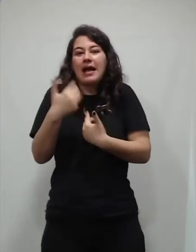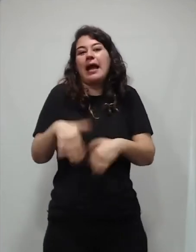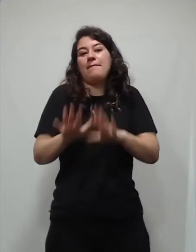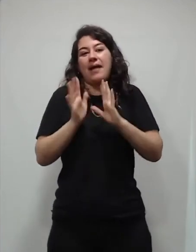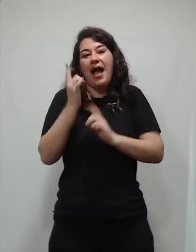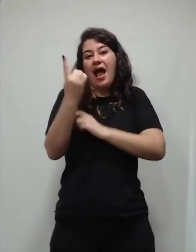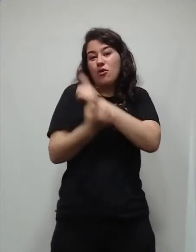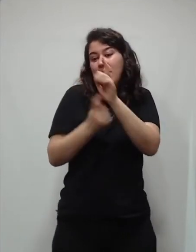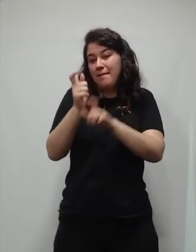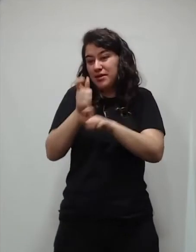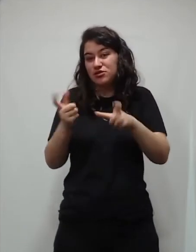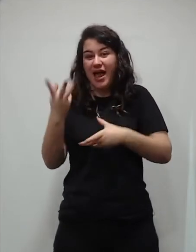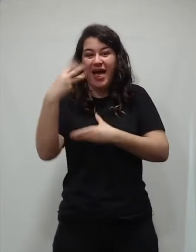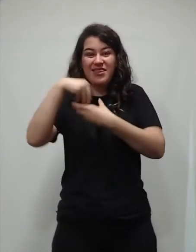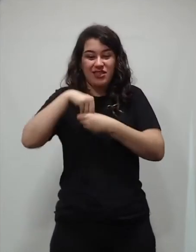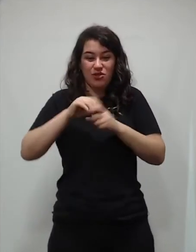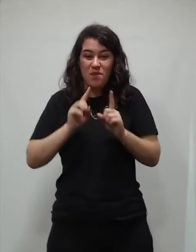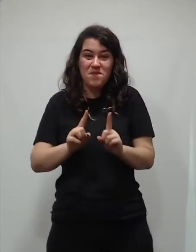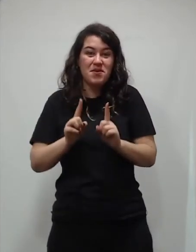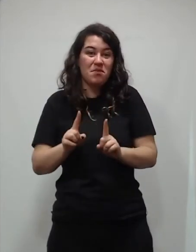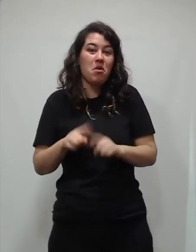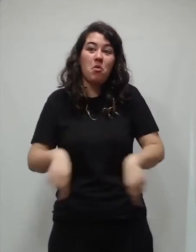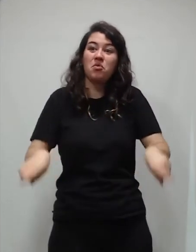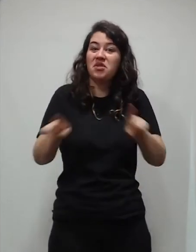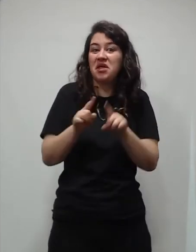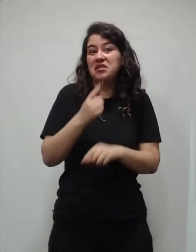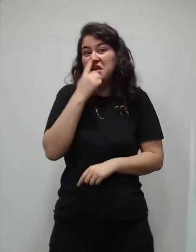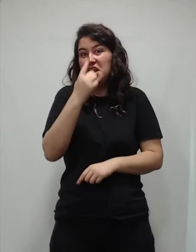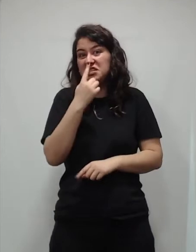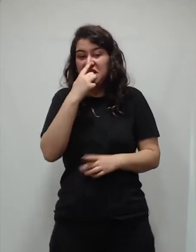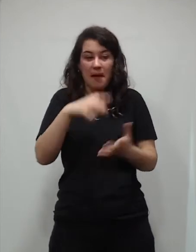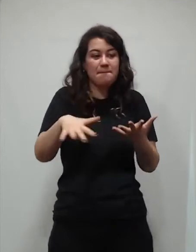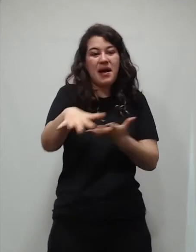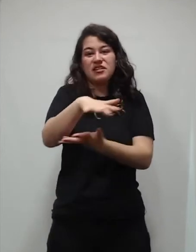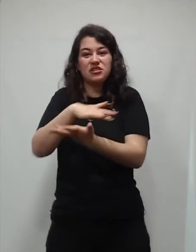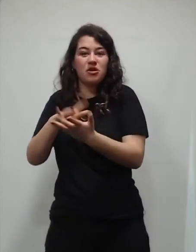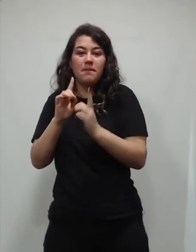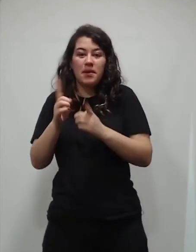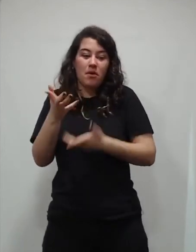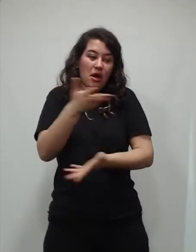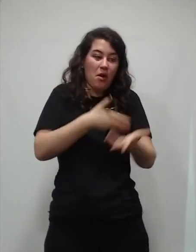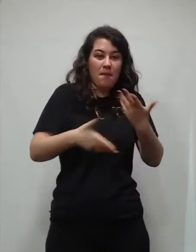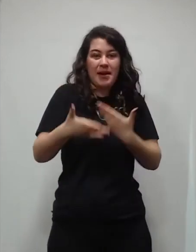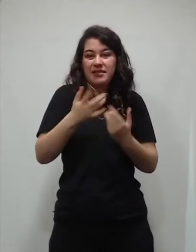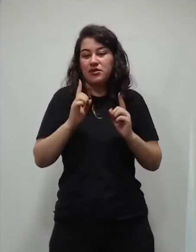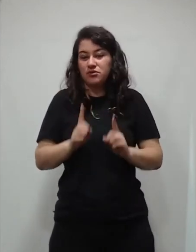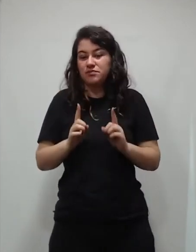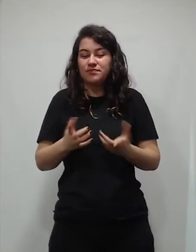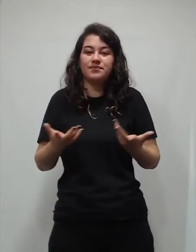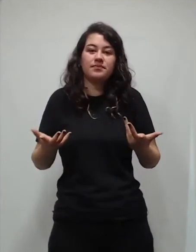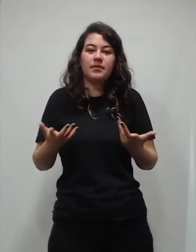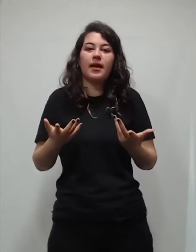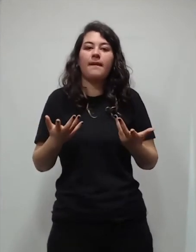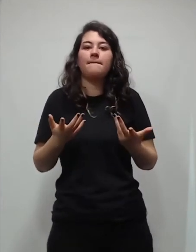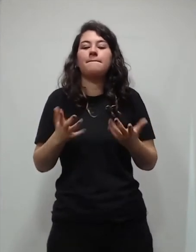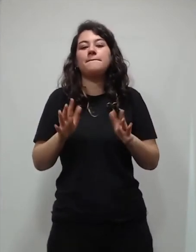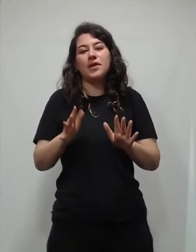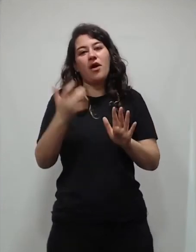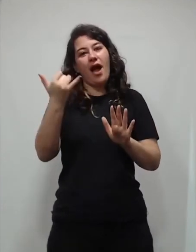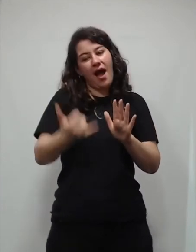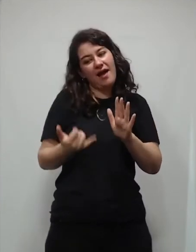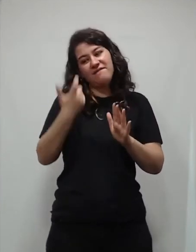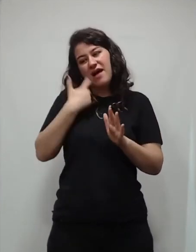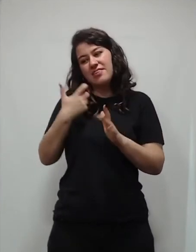de las personas que lo integran también están integrando algunos de los espacios que comparten con nosotros, pero además hay